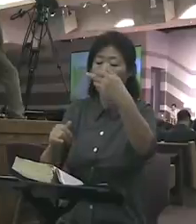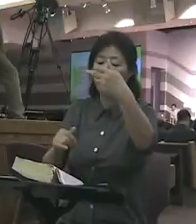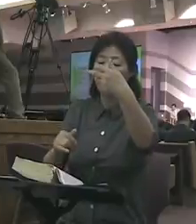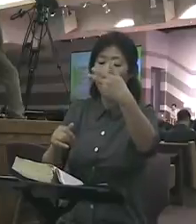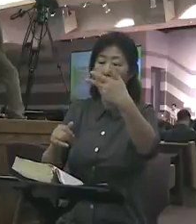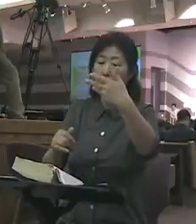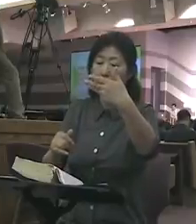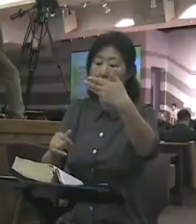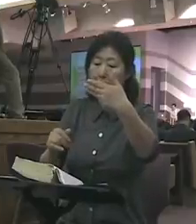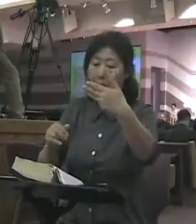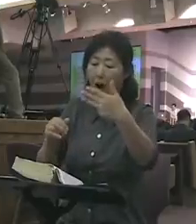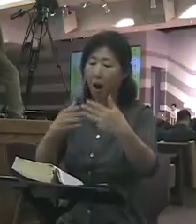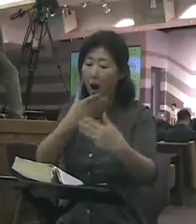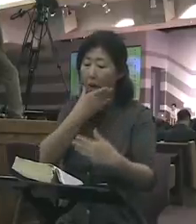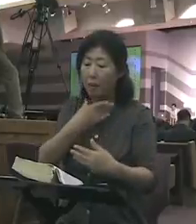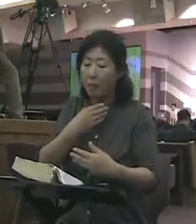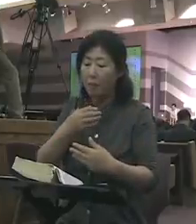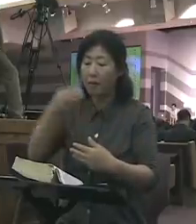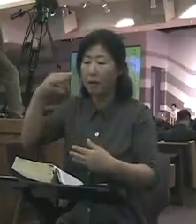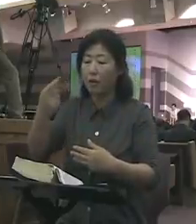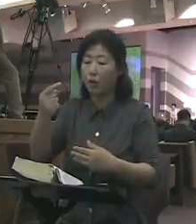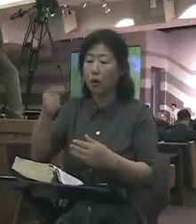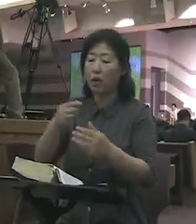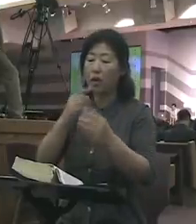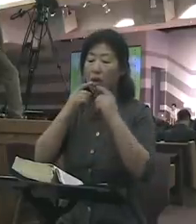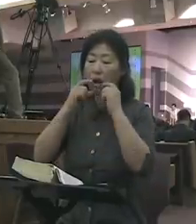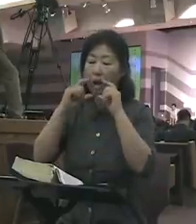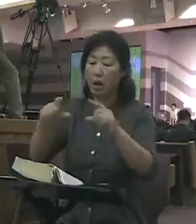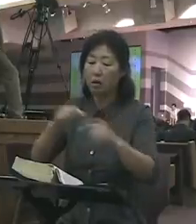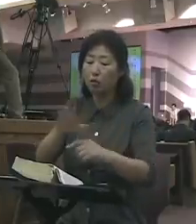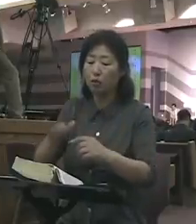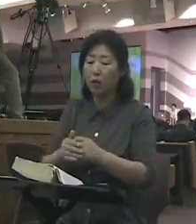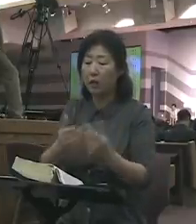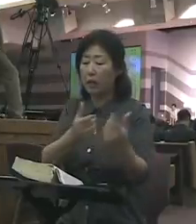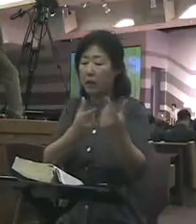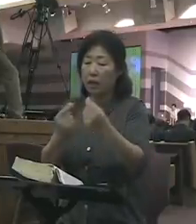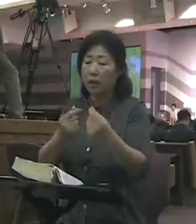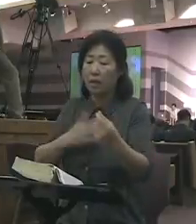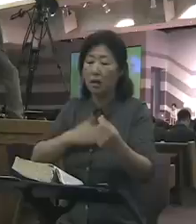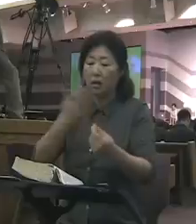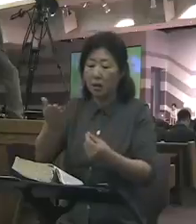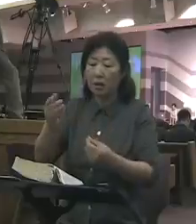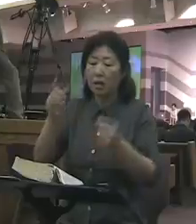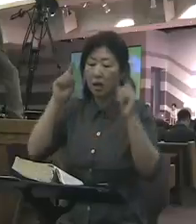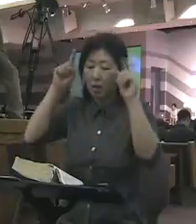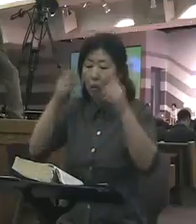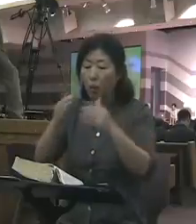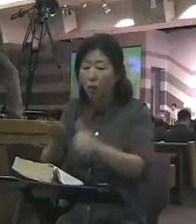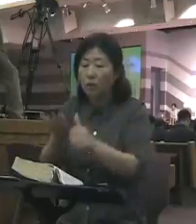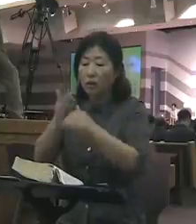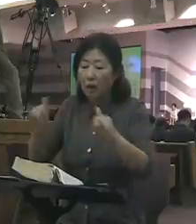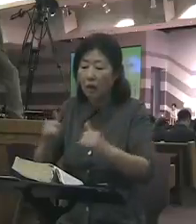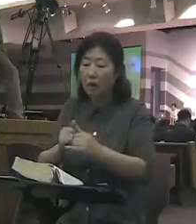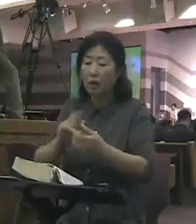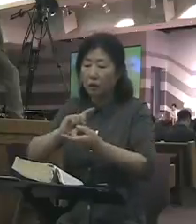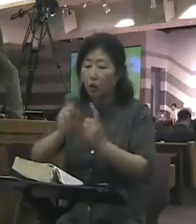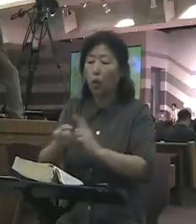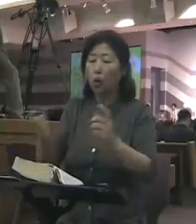아브라함이 롯에게 이르되 우리는 한 골육이라 나나 너나 내 목자나 내 목자나 서로 다툴게 말자. 내